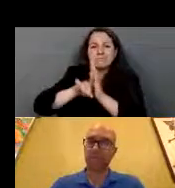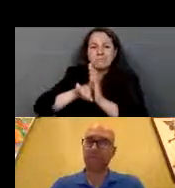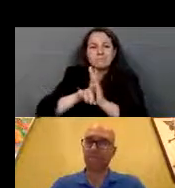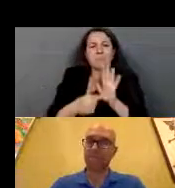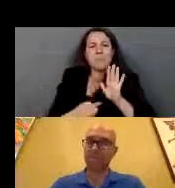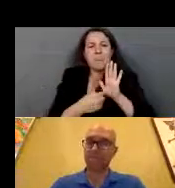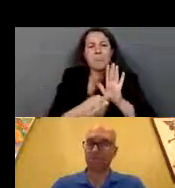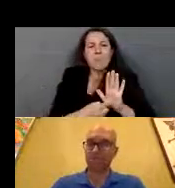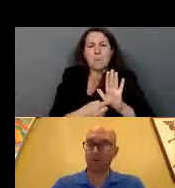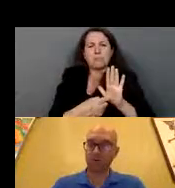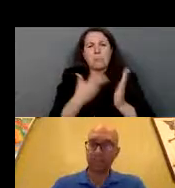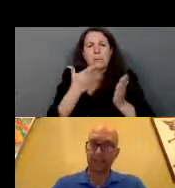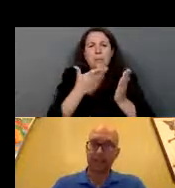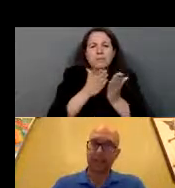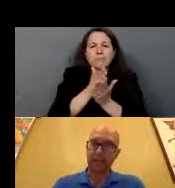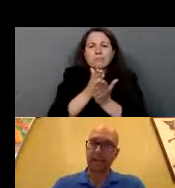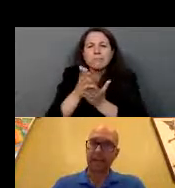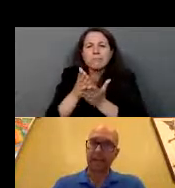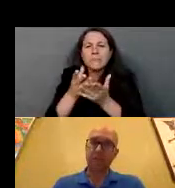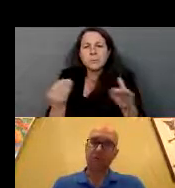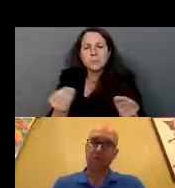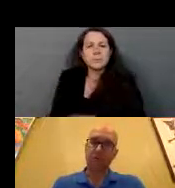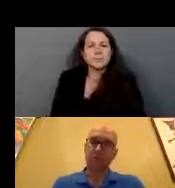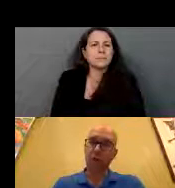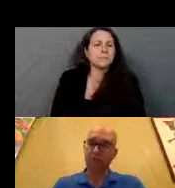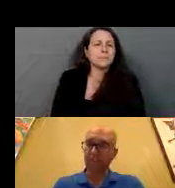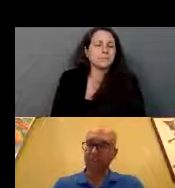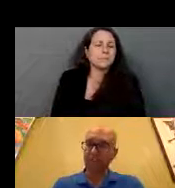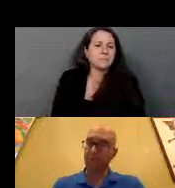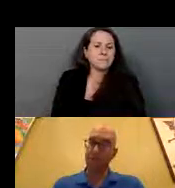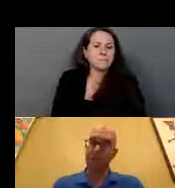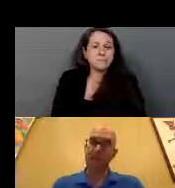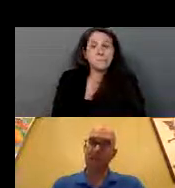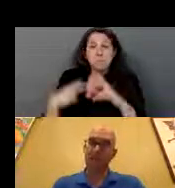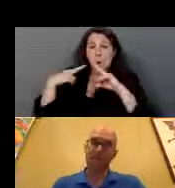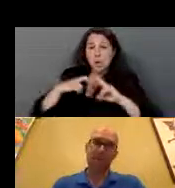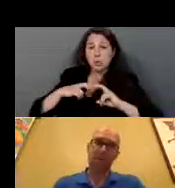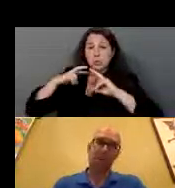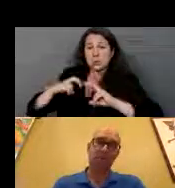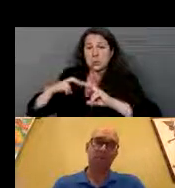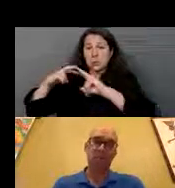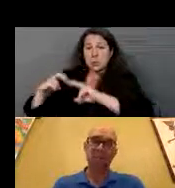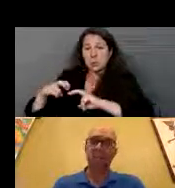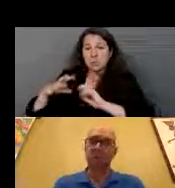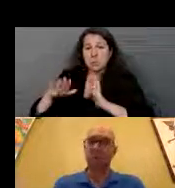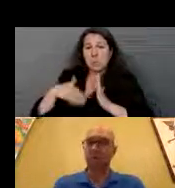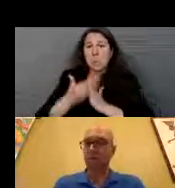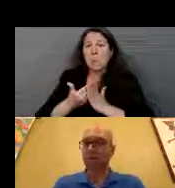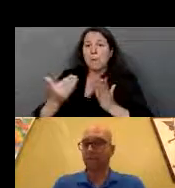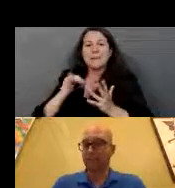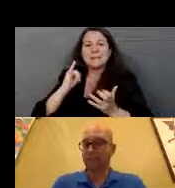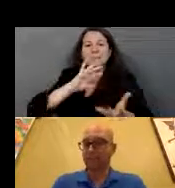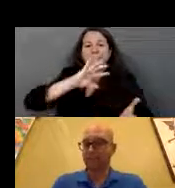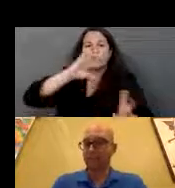phénomène et peut-être des pistes de solutions. Donc, on a beaucoup de recherches qui démontrent qu'à la suite de cyclones et